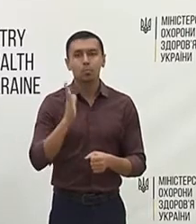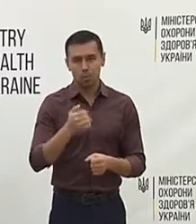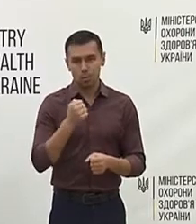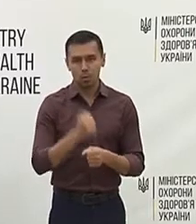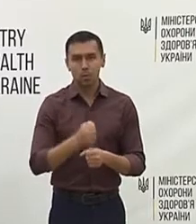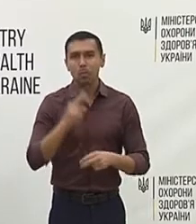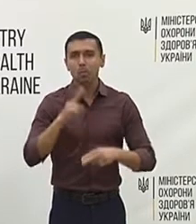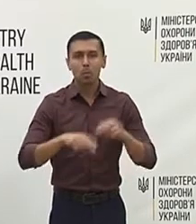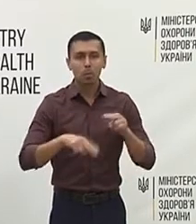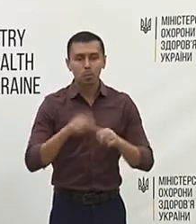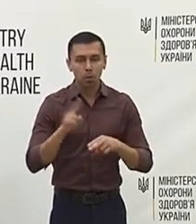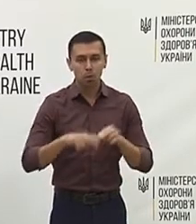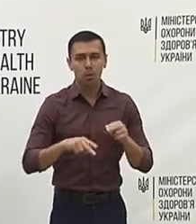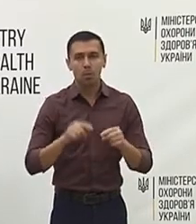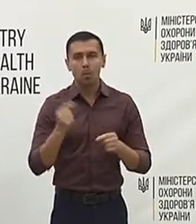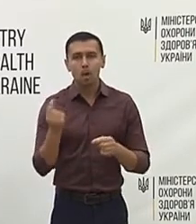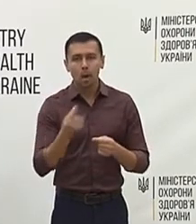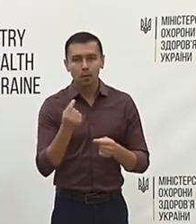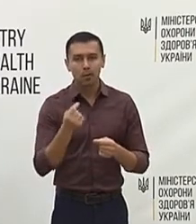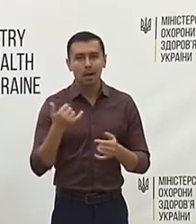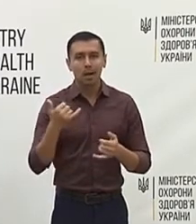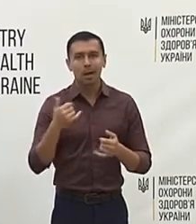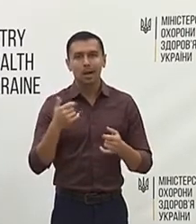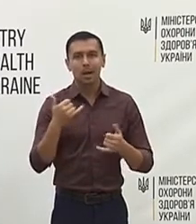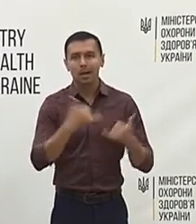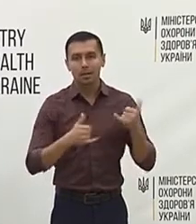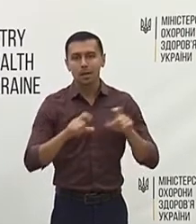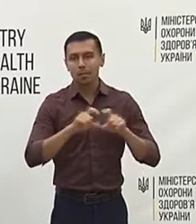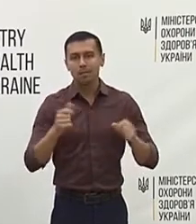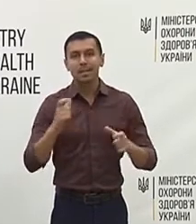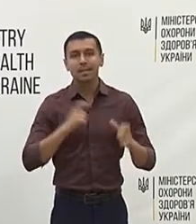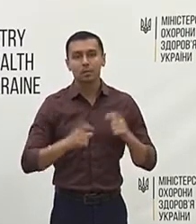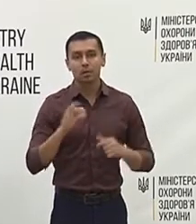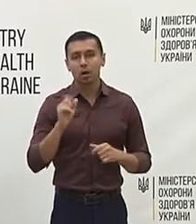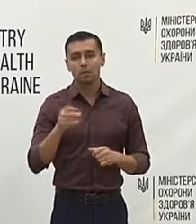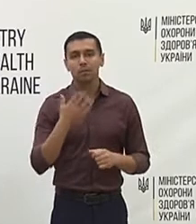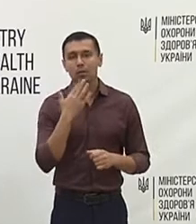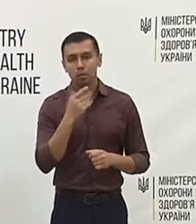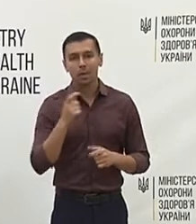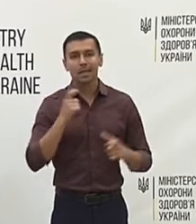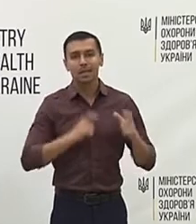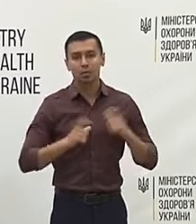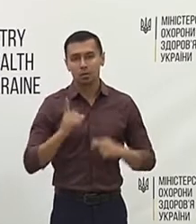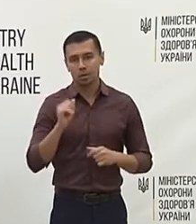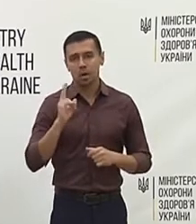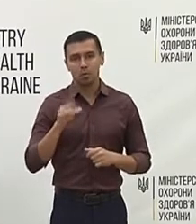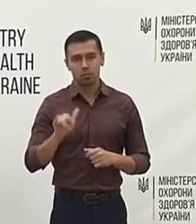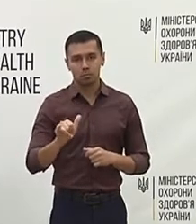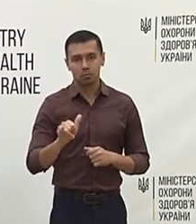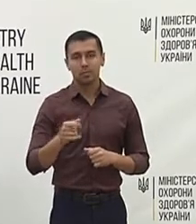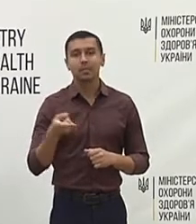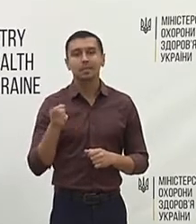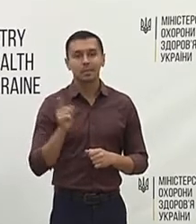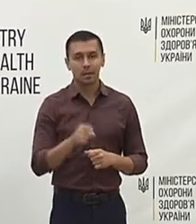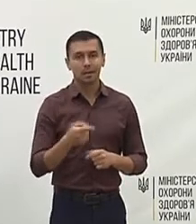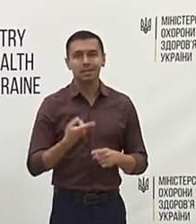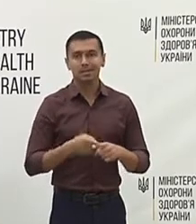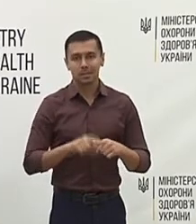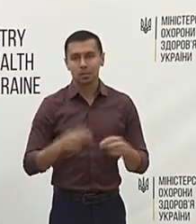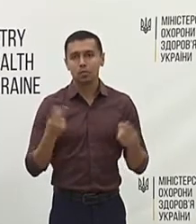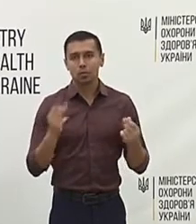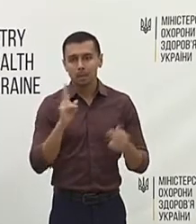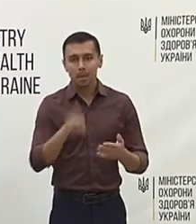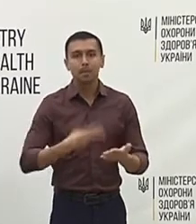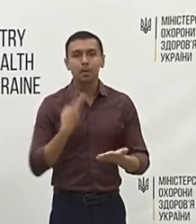зробимо, побудуємо молекулярно-генетичну лабораторію в інституті РАК, в Національному інституті РАК. Так, ці